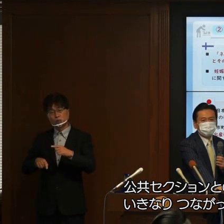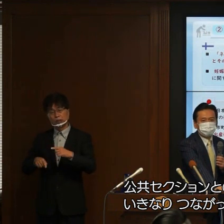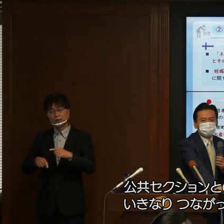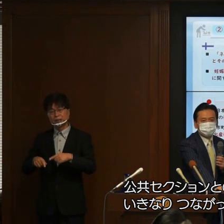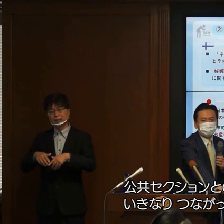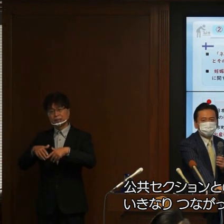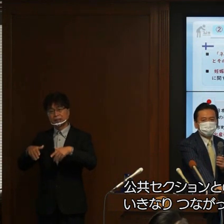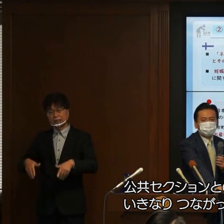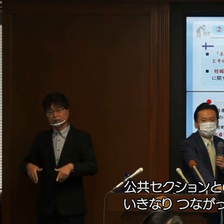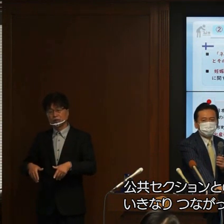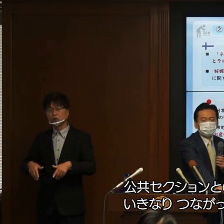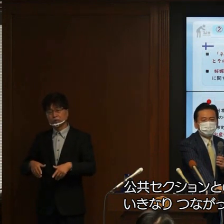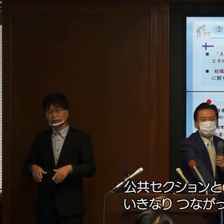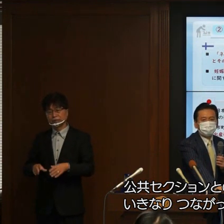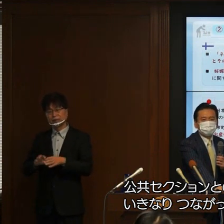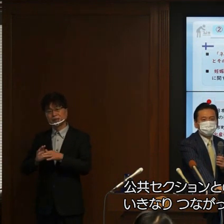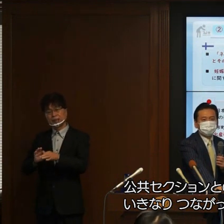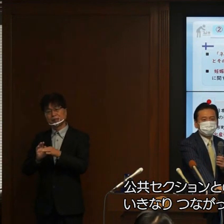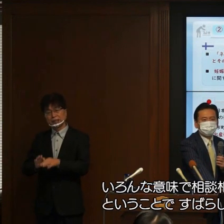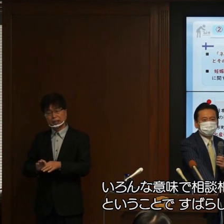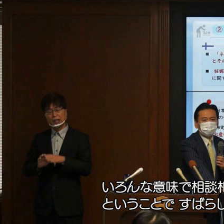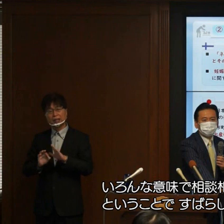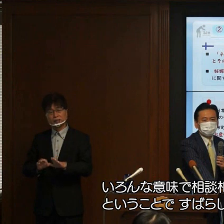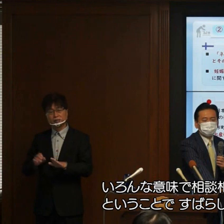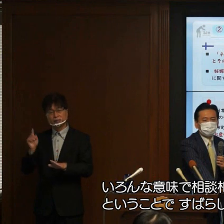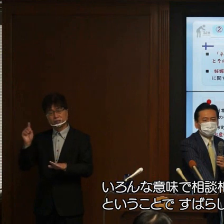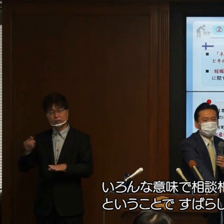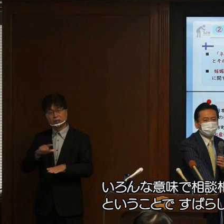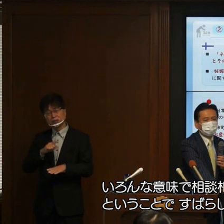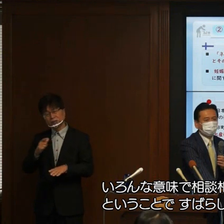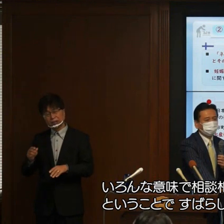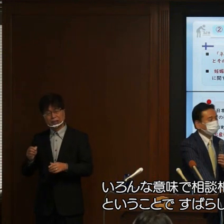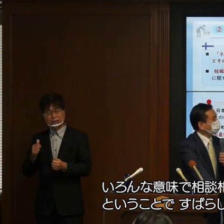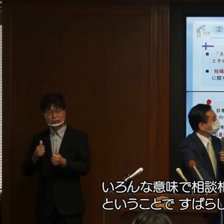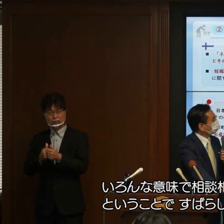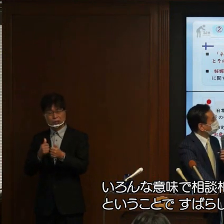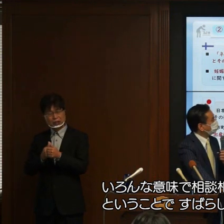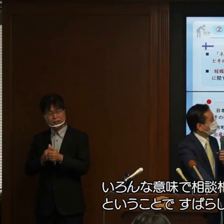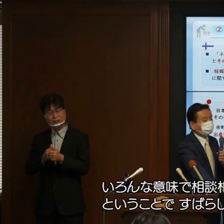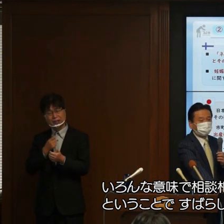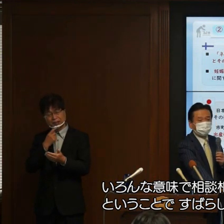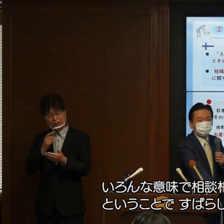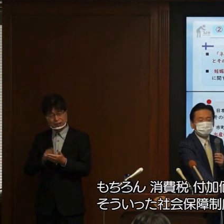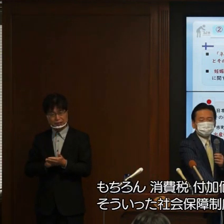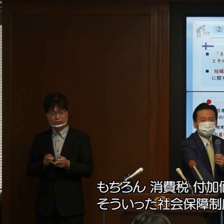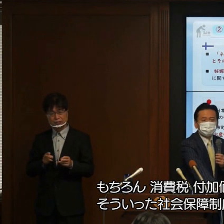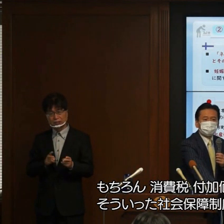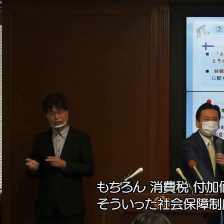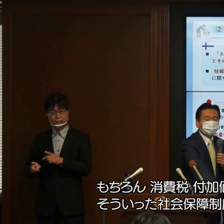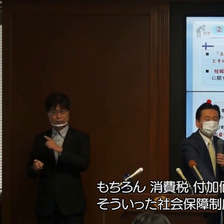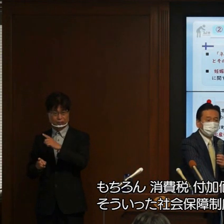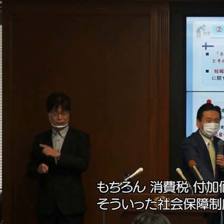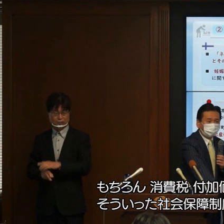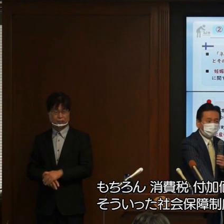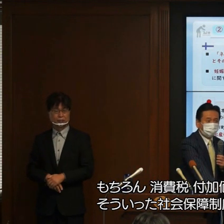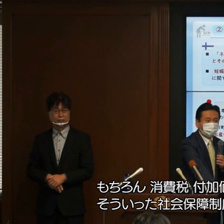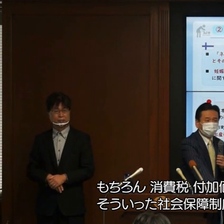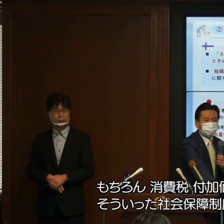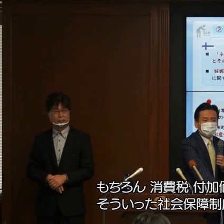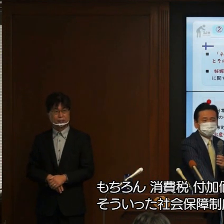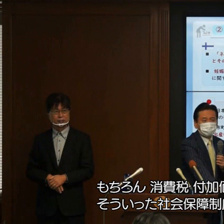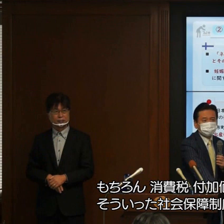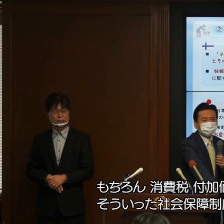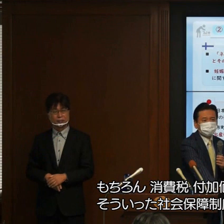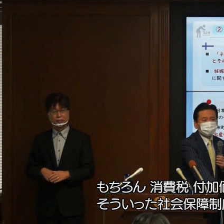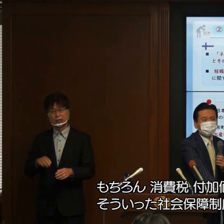がもういきなりつながっていて、話し合えていろんな意味で相談相手になっていただくということで、素晴らしい制度だな。いや、もちろん